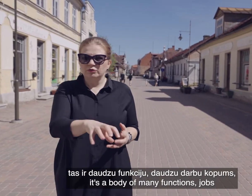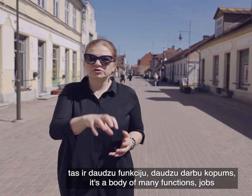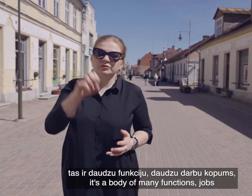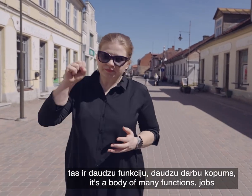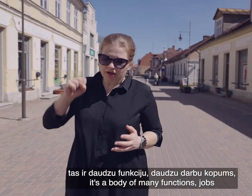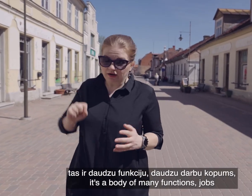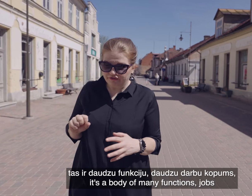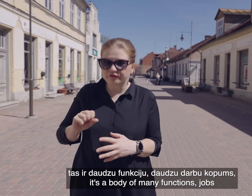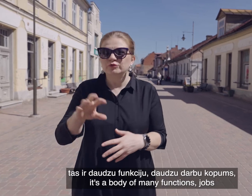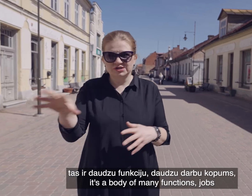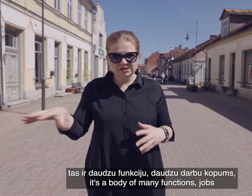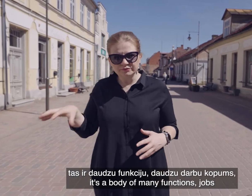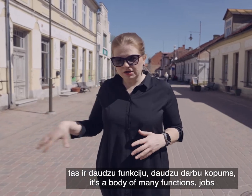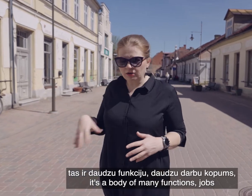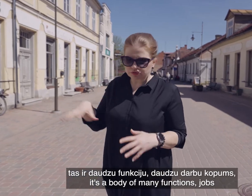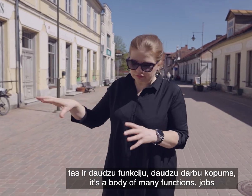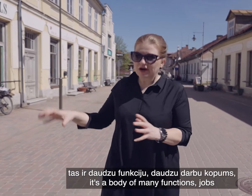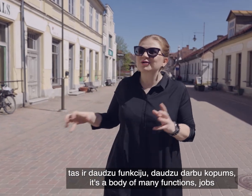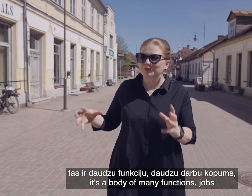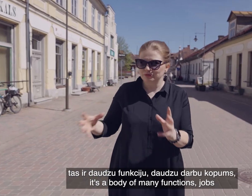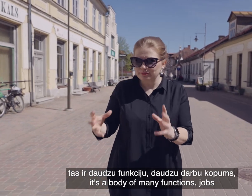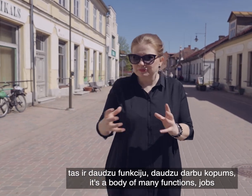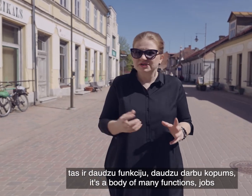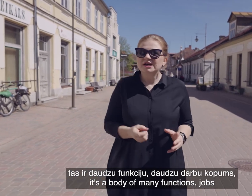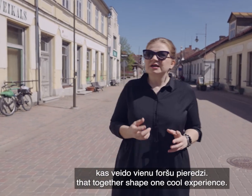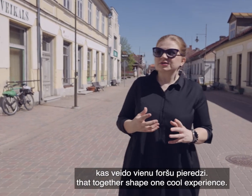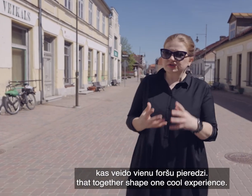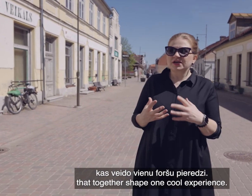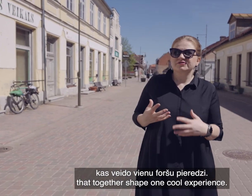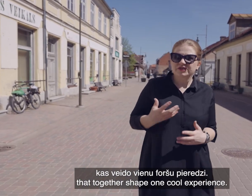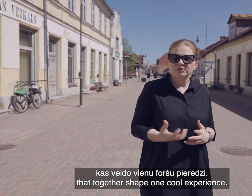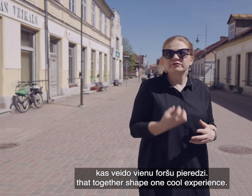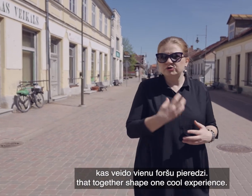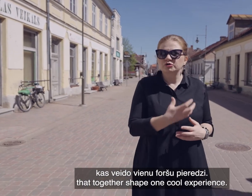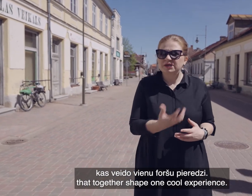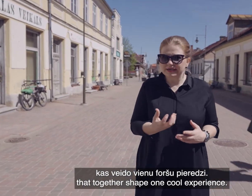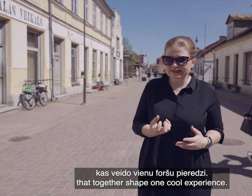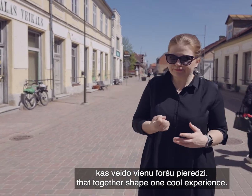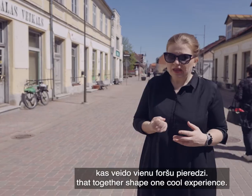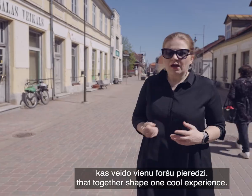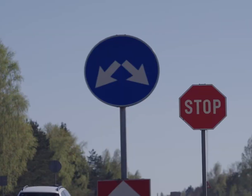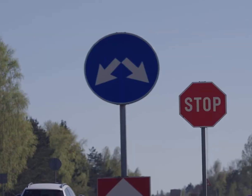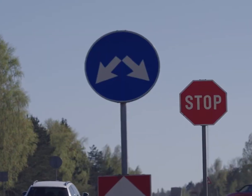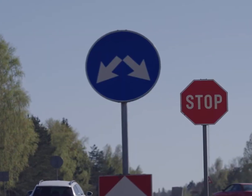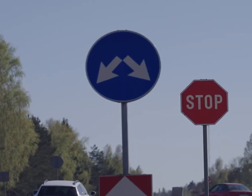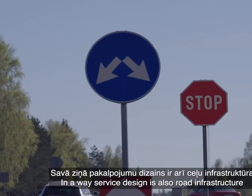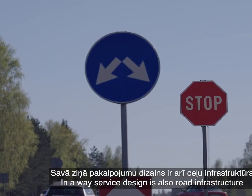daudzu funkciju, daudzu darbu kopums, kas uzstājas vienu foršu pieredzi. Savā